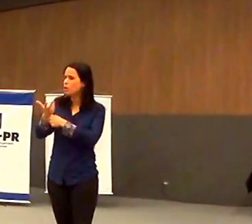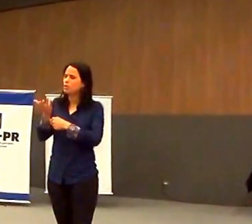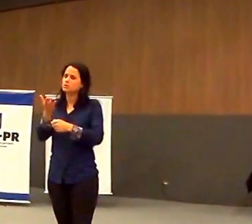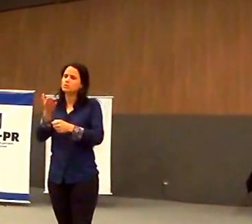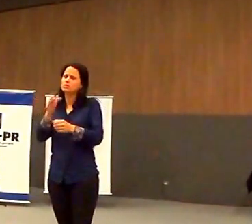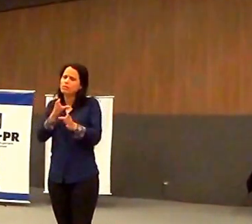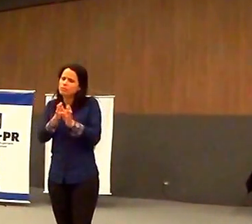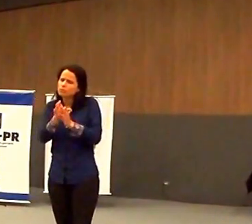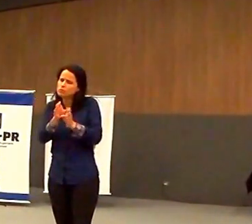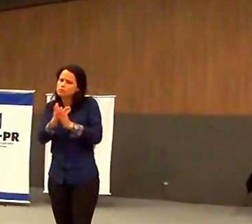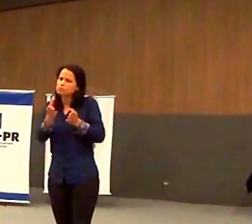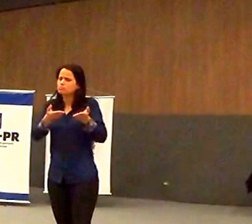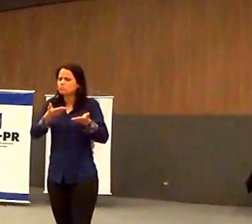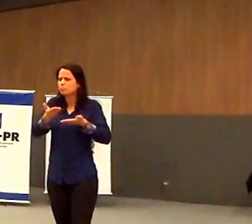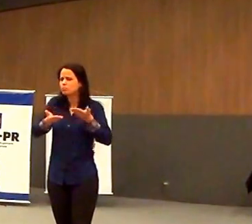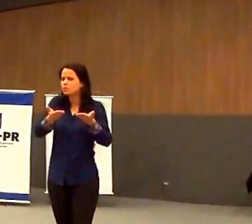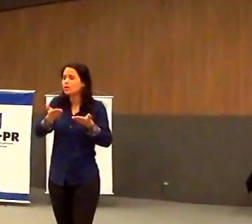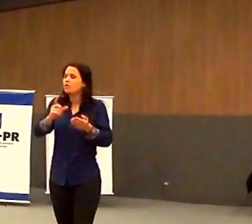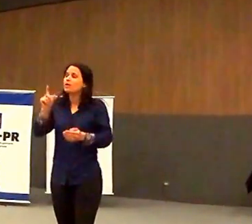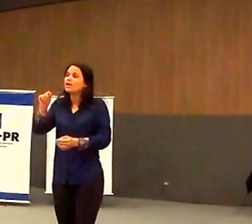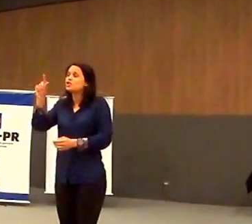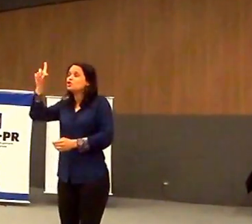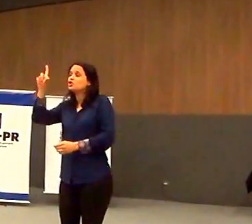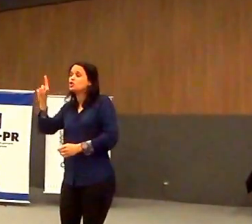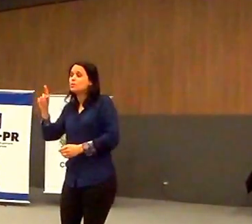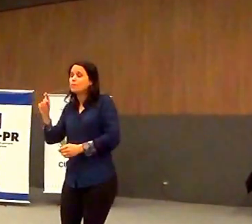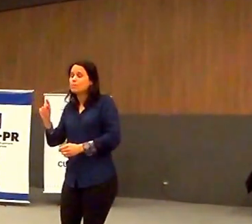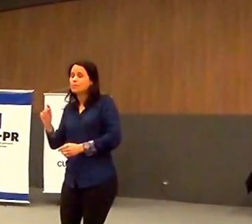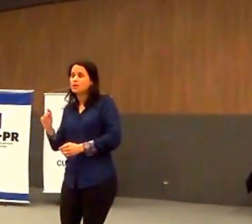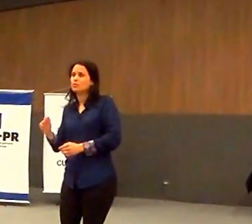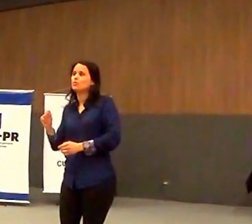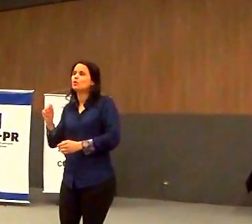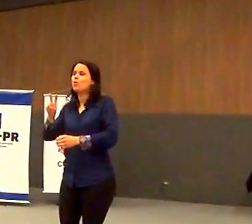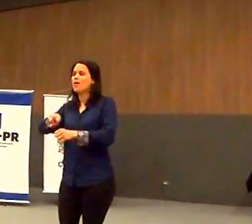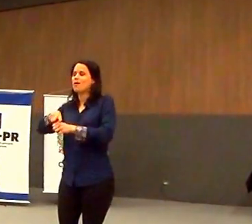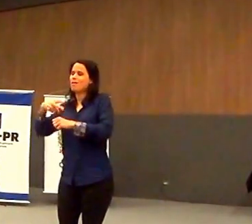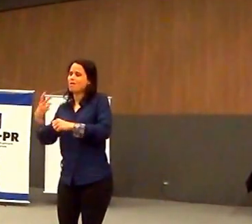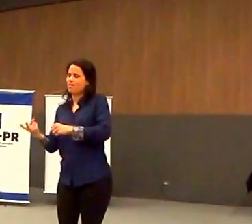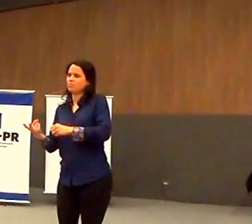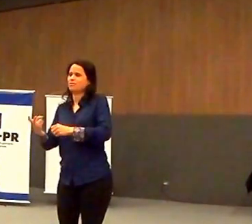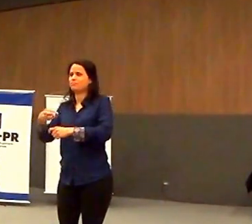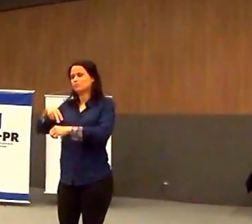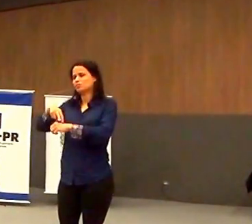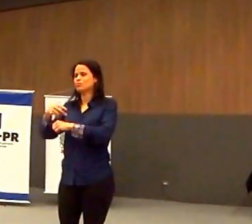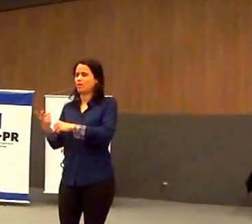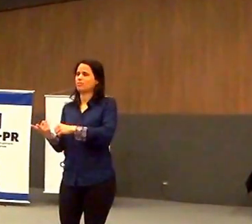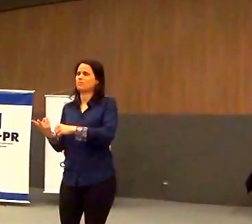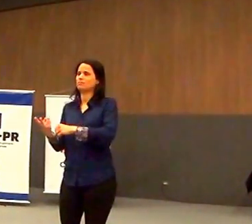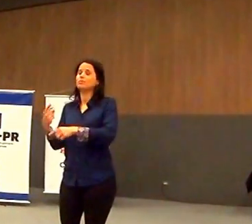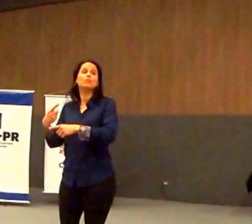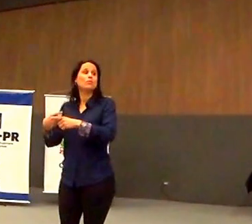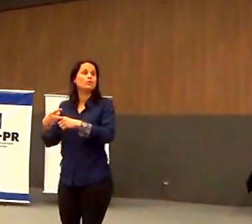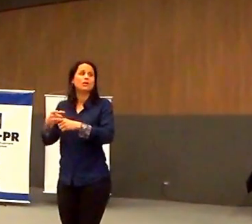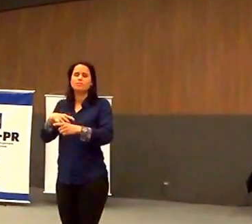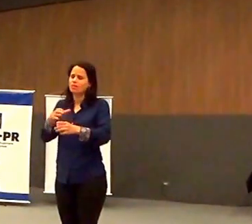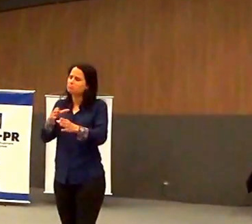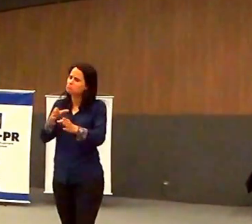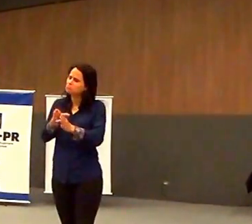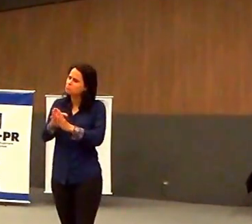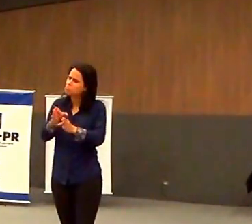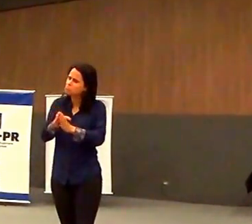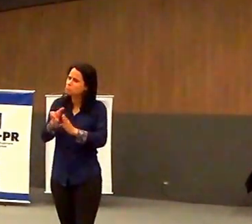primeiros anos, uma redução de 34% das quedas. E comparando 2015